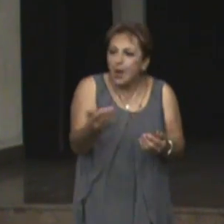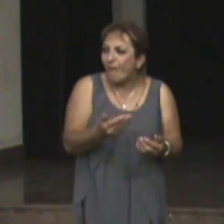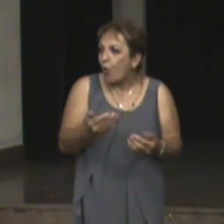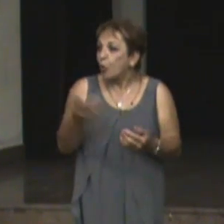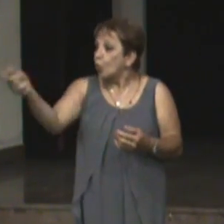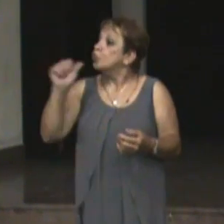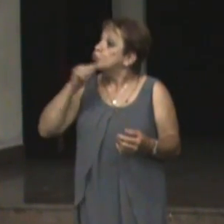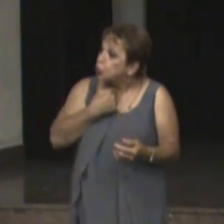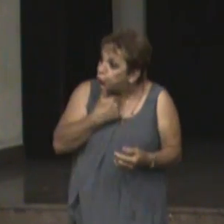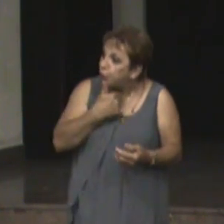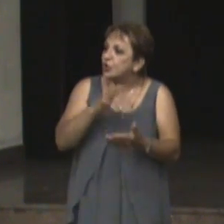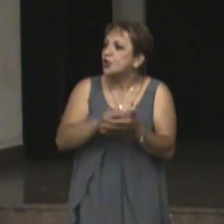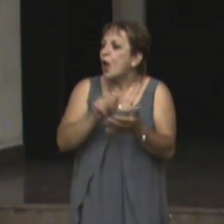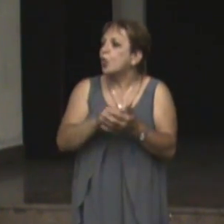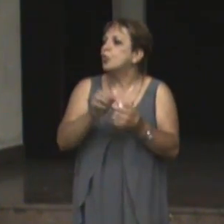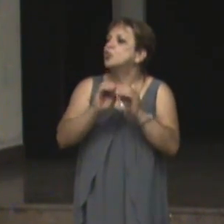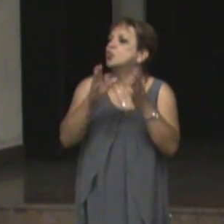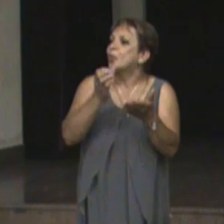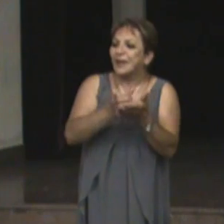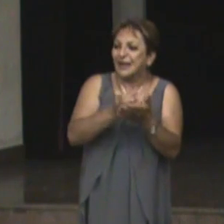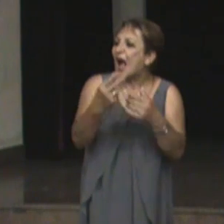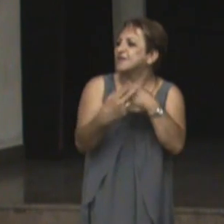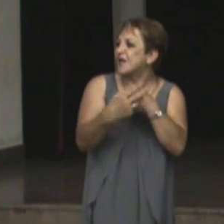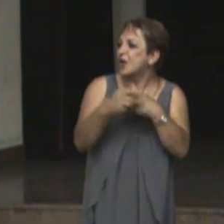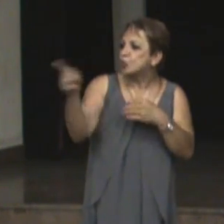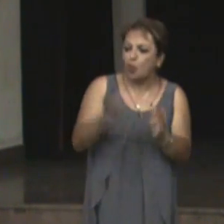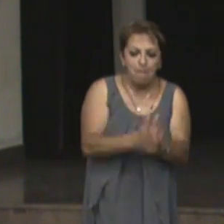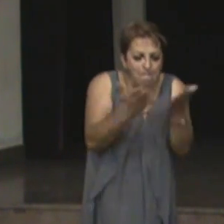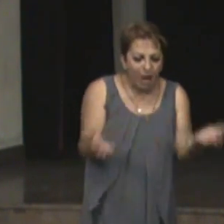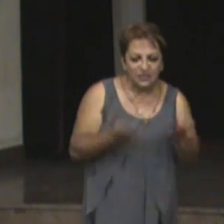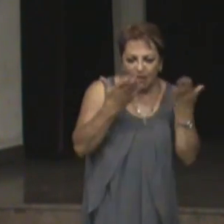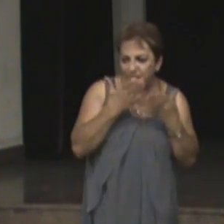մենք չենք կարողանա սուրբ գիրքը բացել եւ կարդալ։